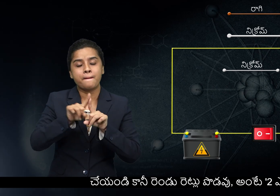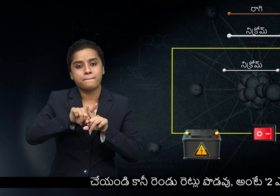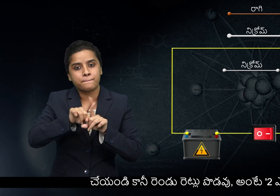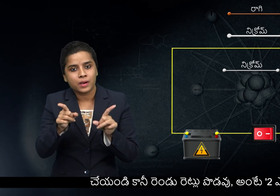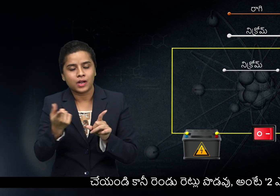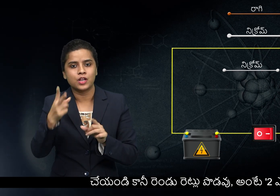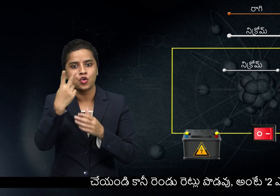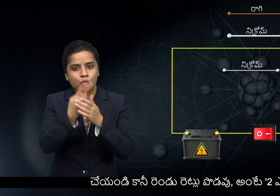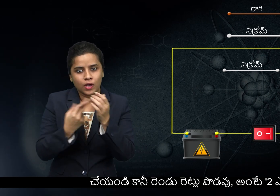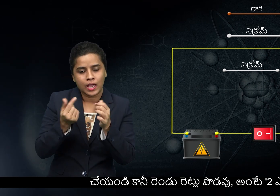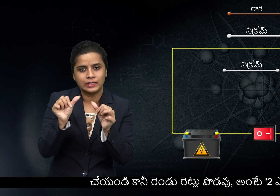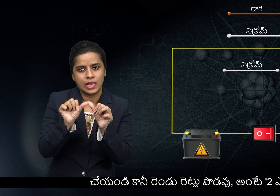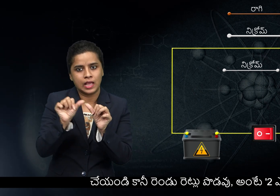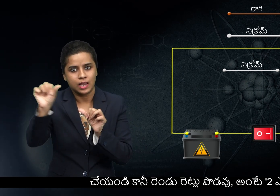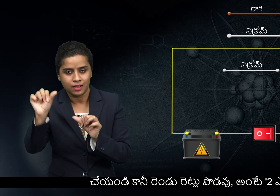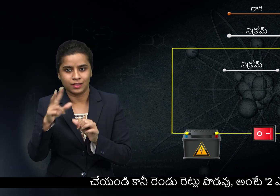2L.